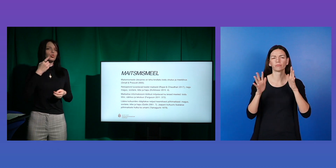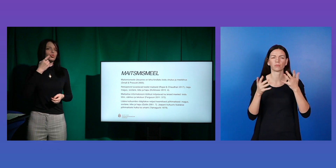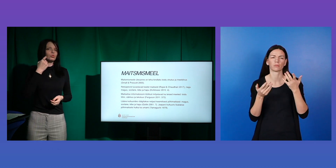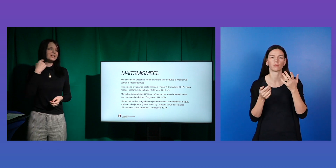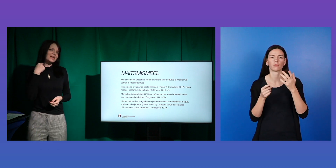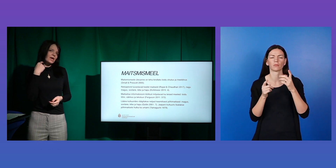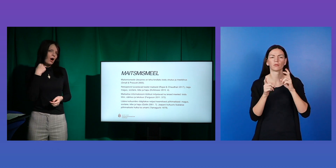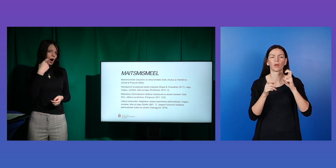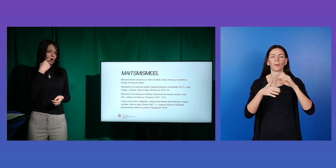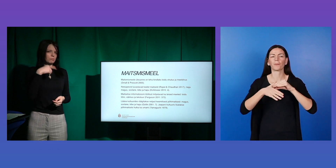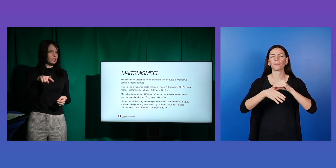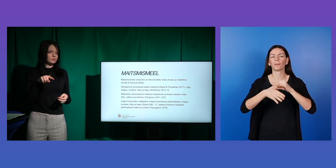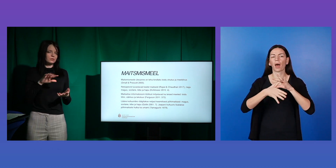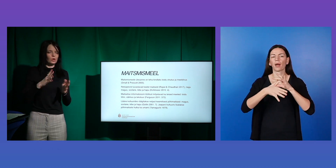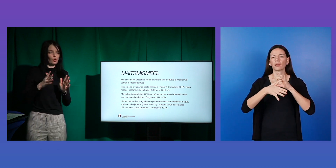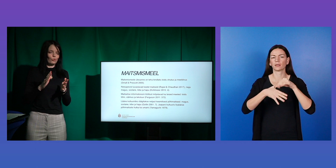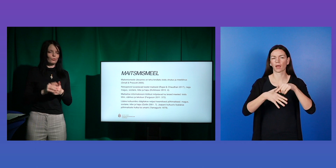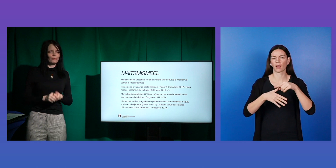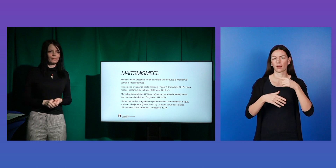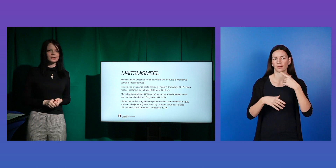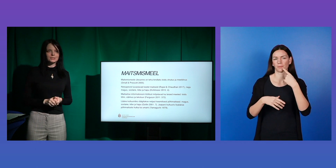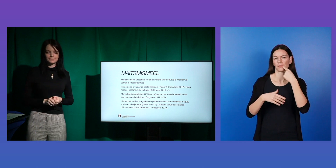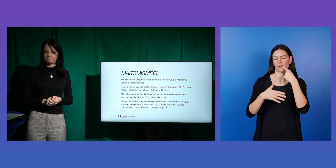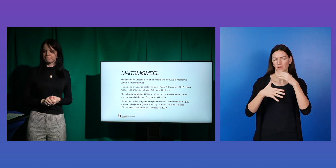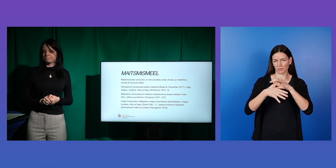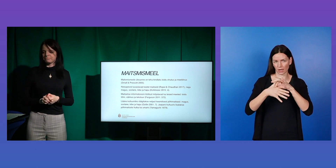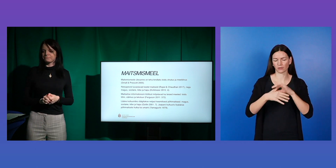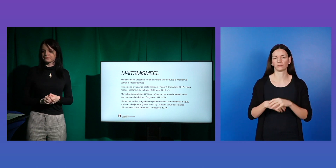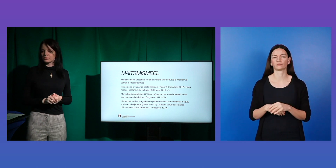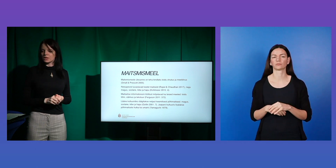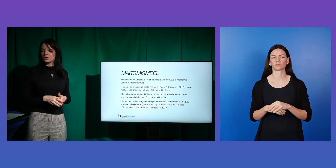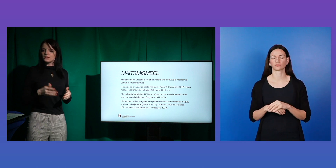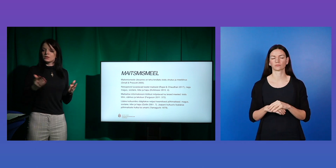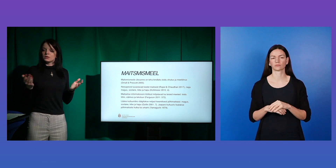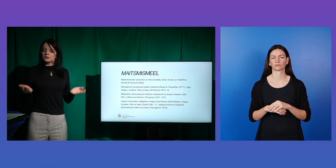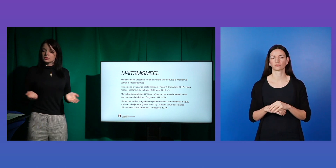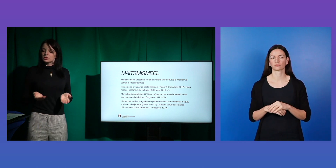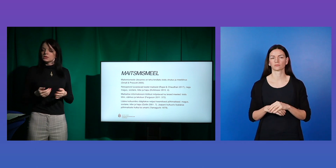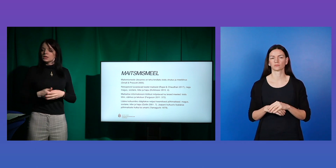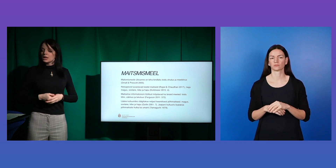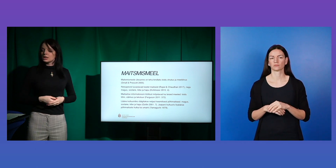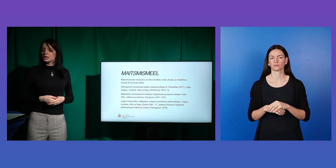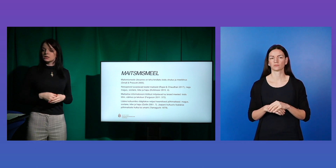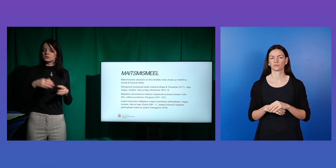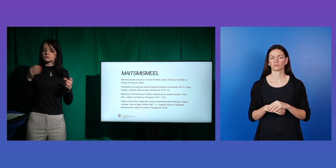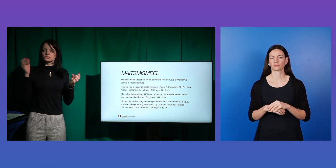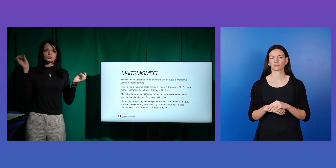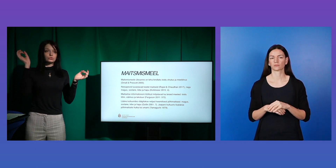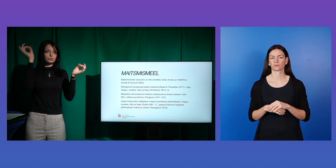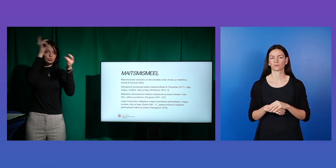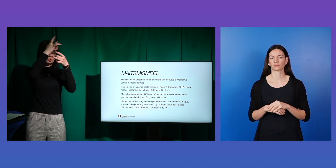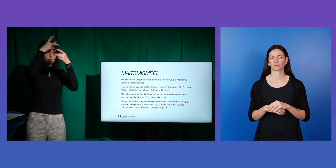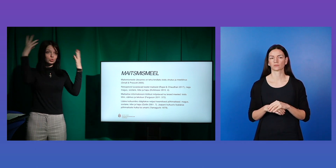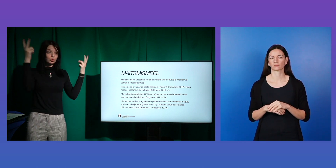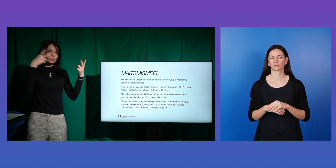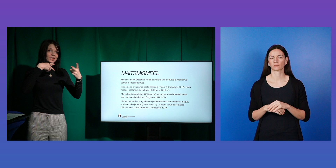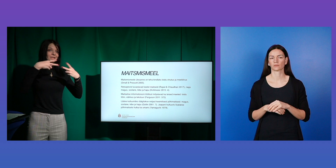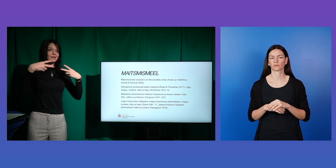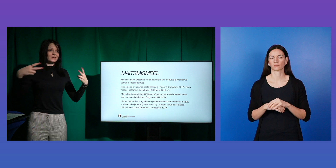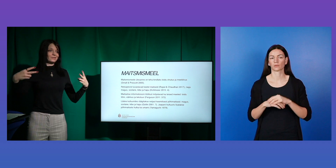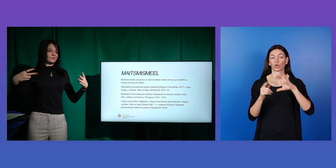tähendab siis umbes sellist asja nagu lihamaitse. Väljendab siis sellist tähendust.